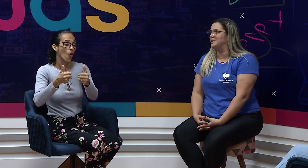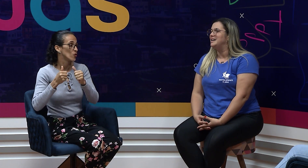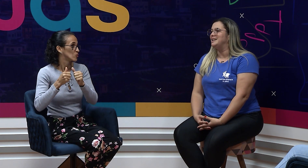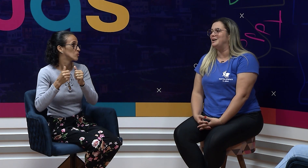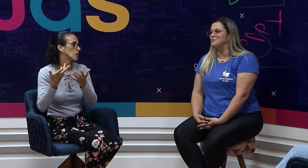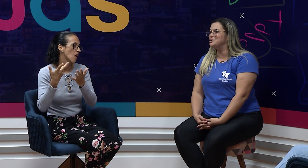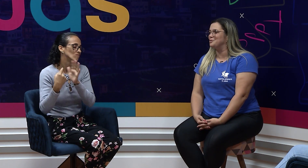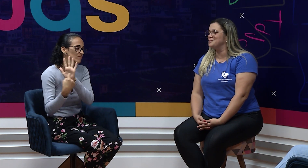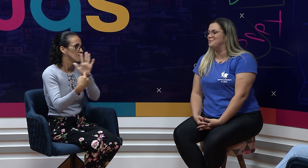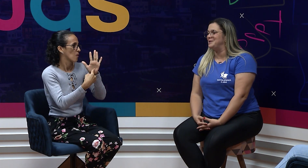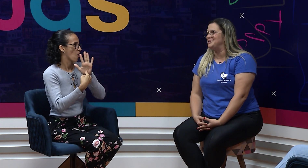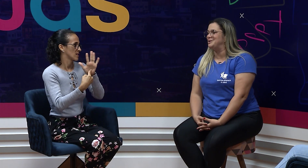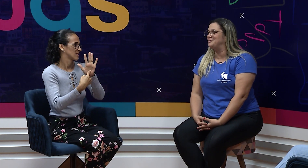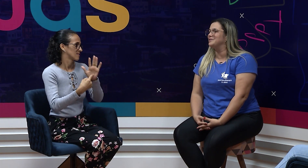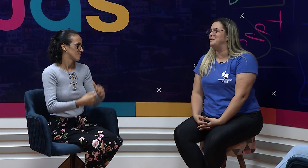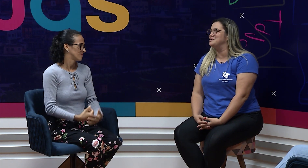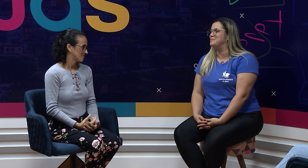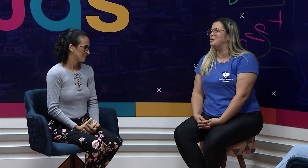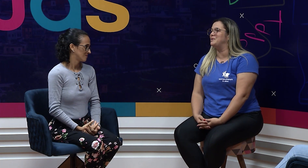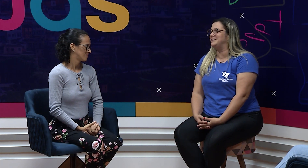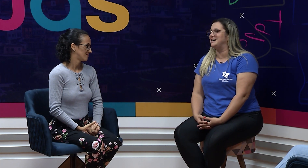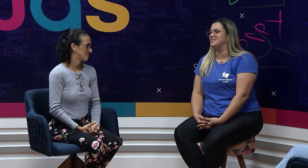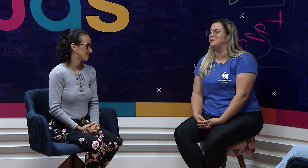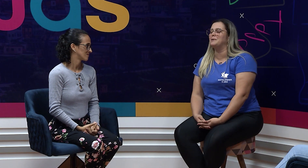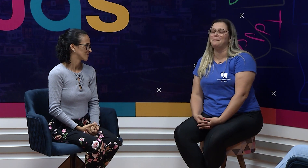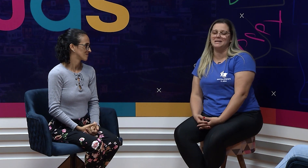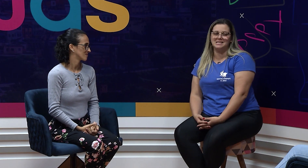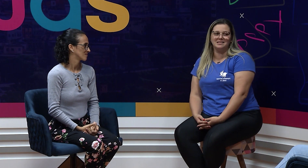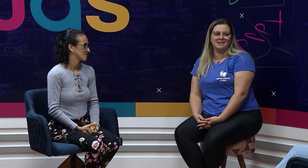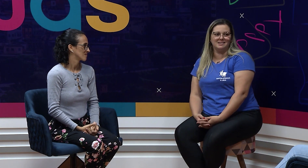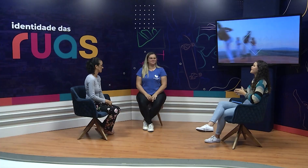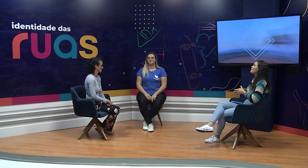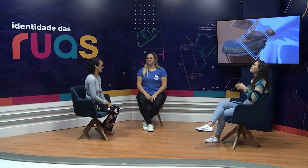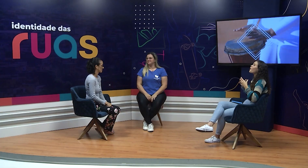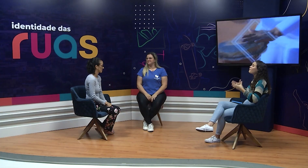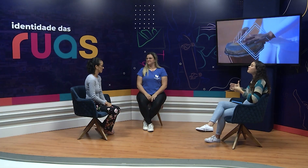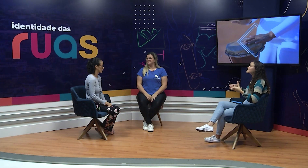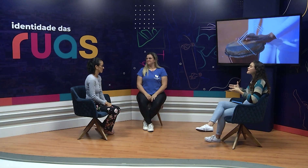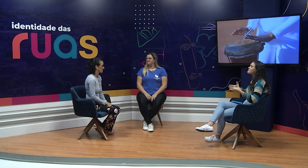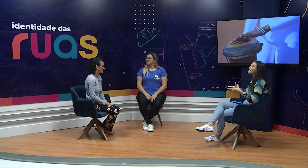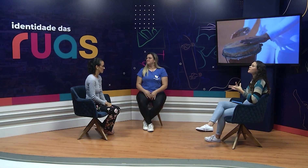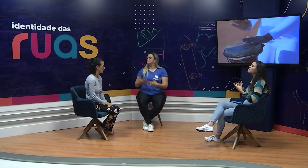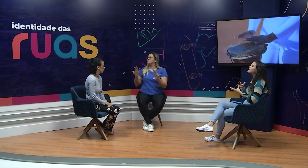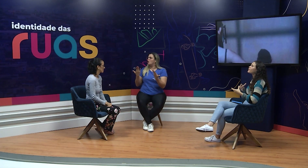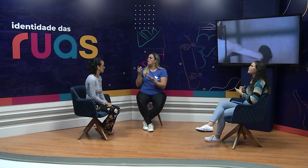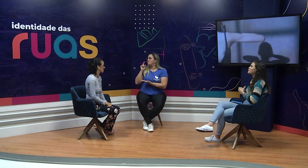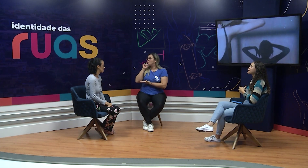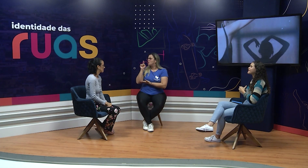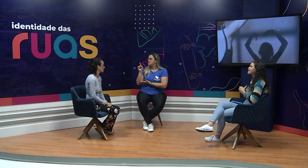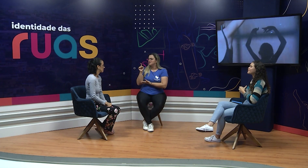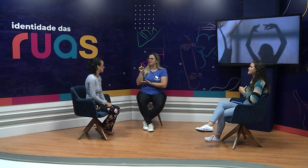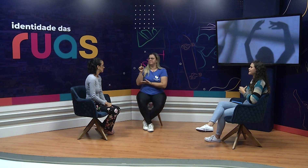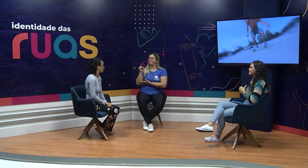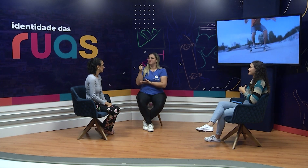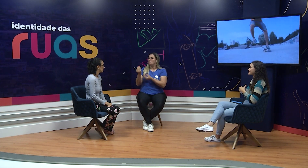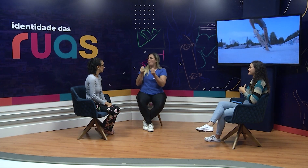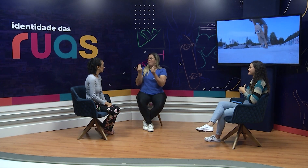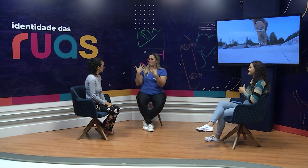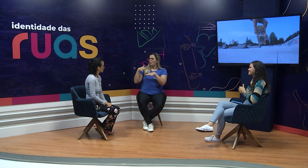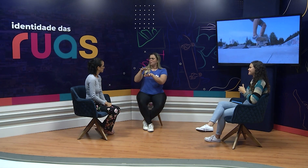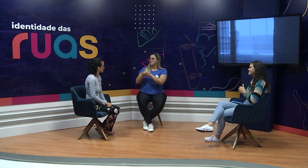comunidade surda. Não sou somente eu, temos uma comunidade aqui para apresentar. Como você vê a inclusão depois de tantos